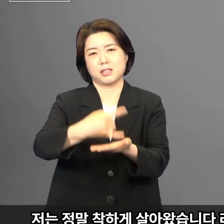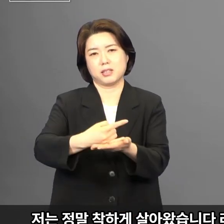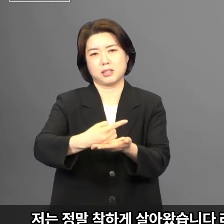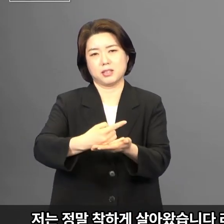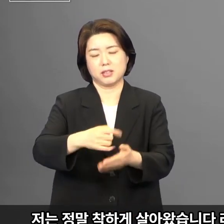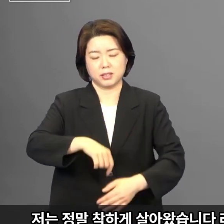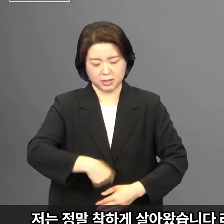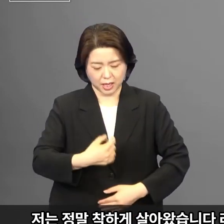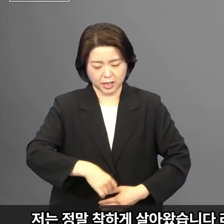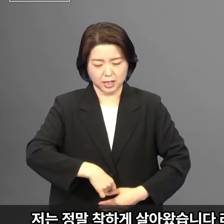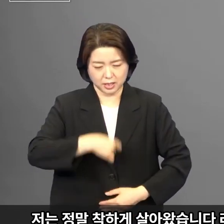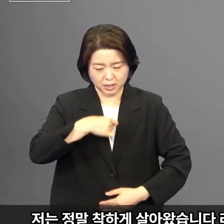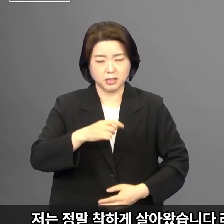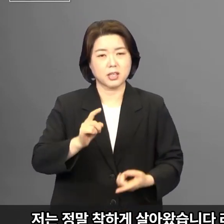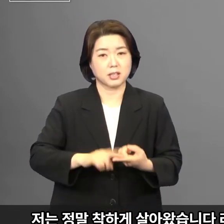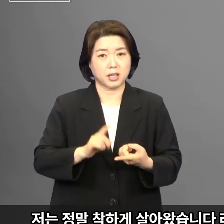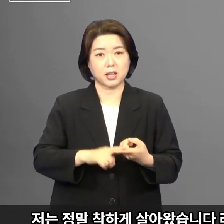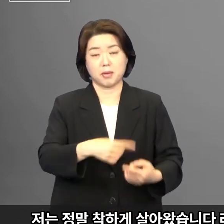자기의라고 하는 부분입니다.